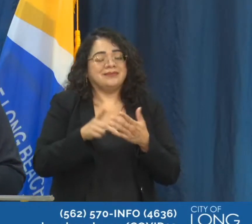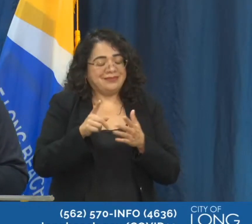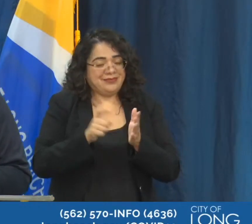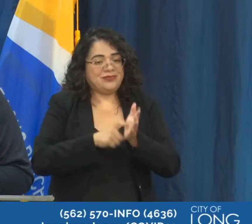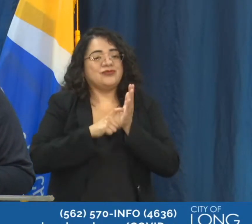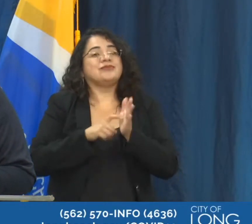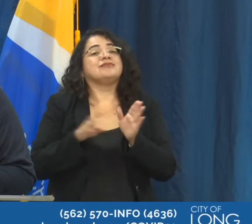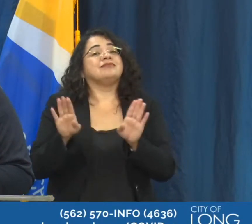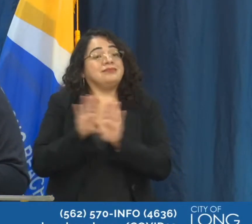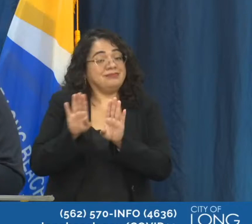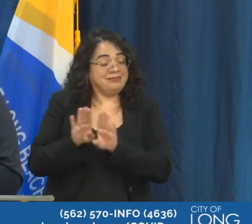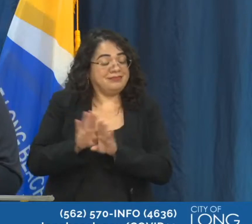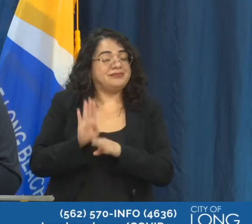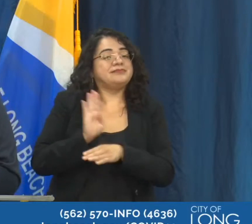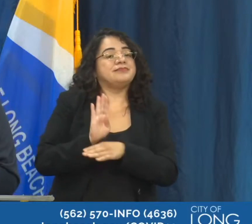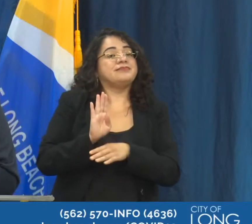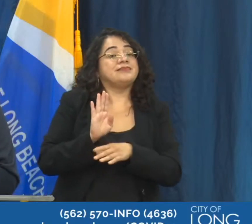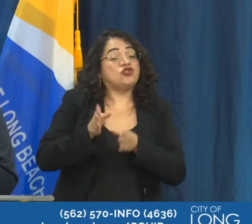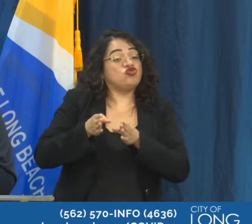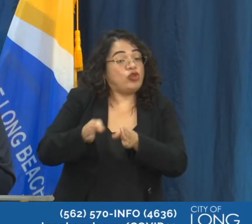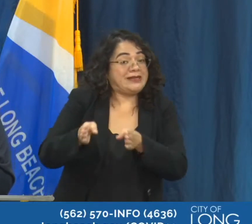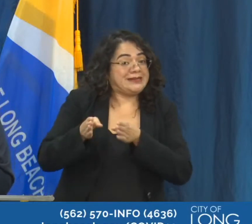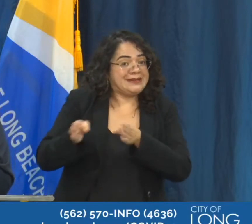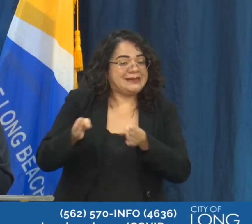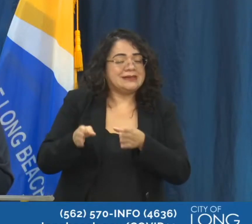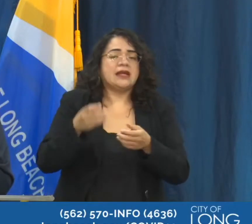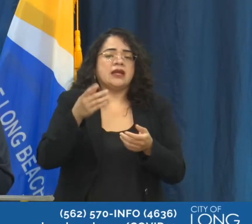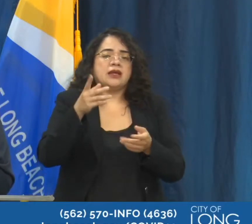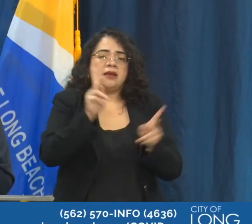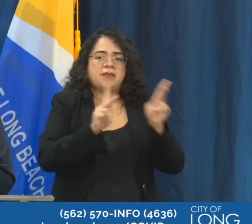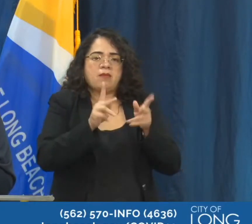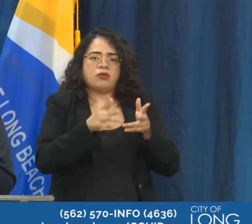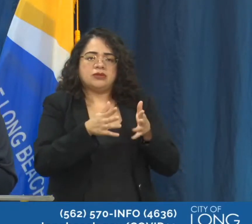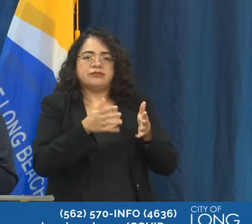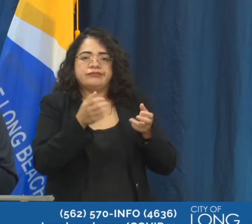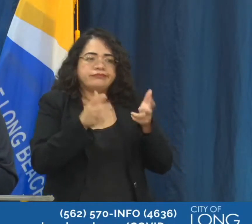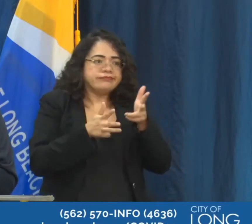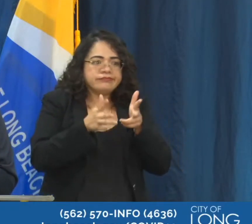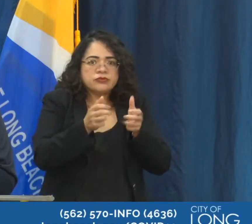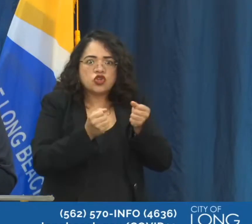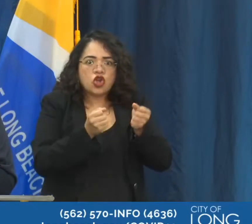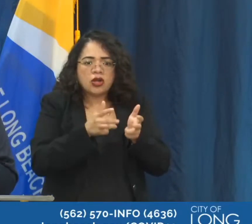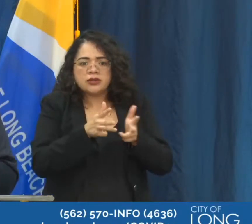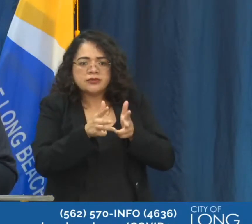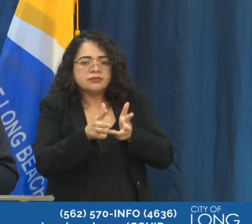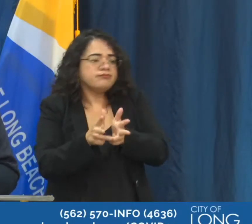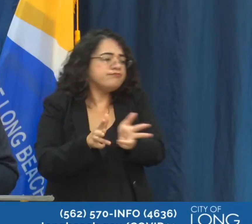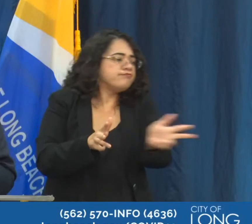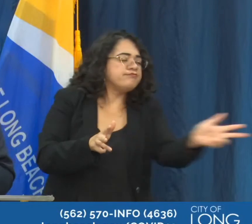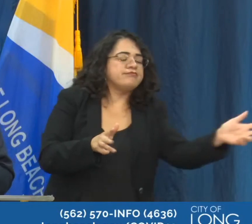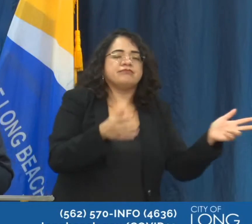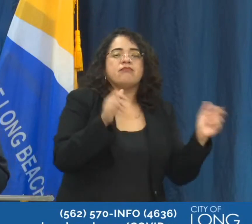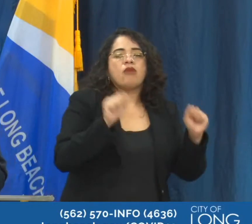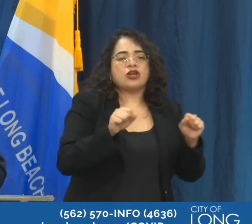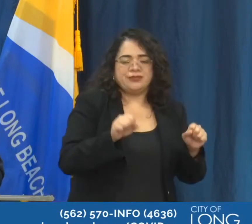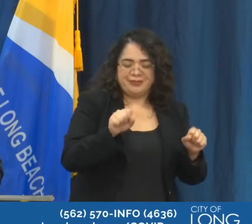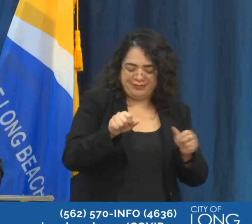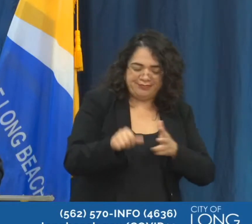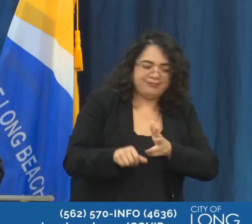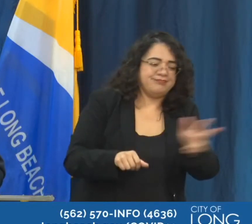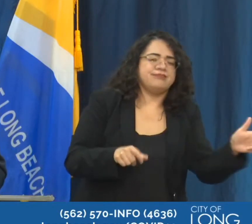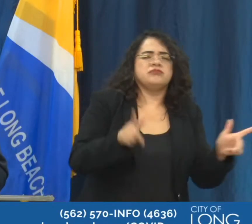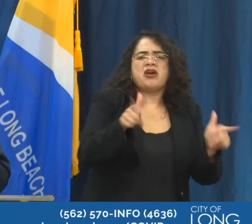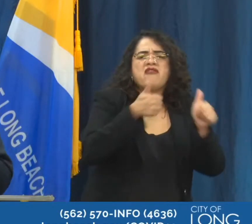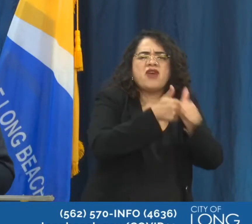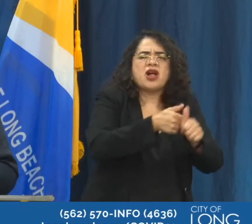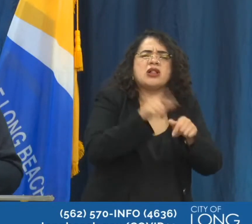residenciales para apoyar las oportunidades del comercial a la ley de libre so es también más oportunidad para salir